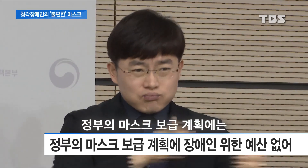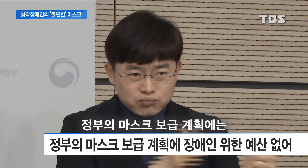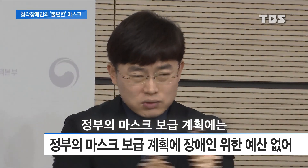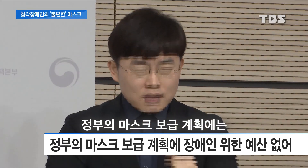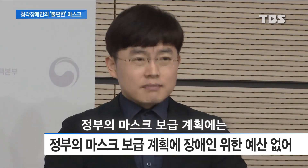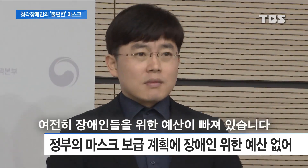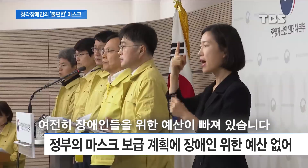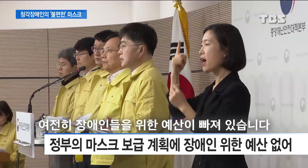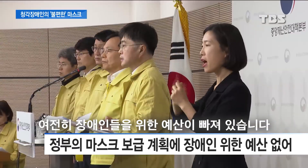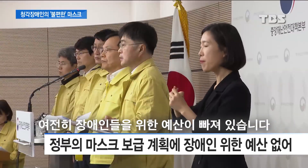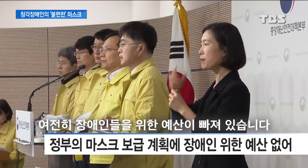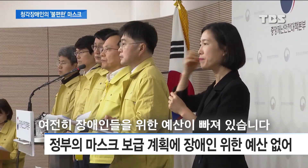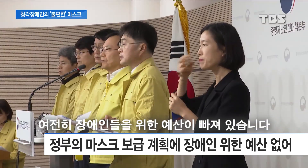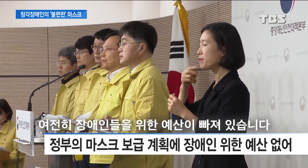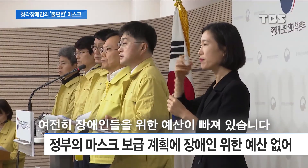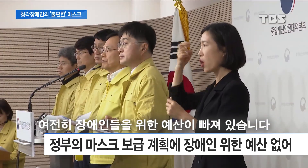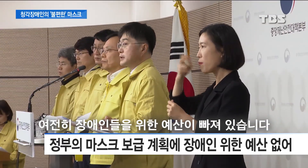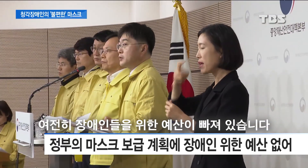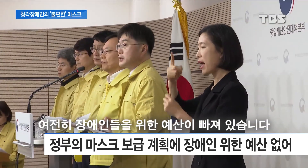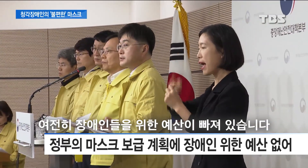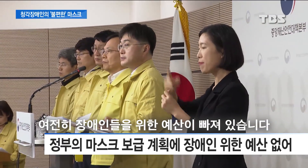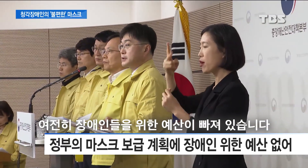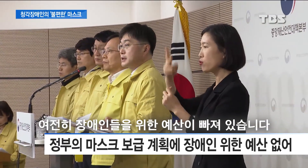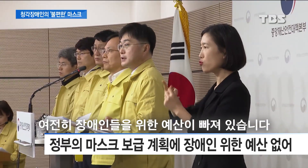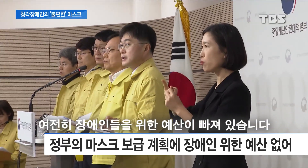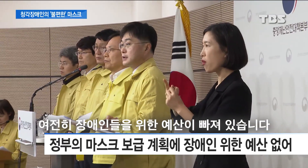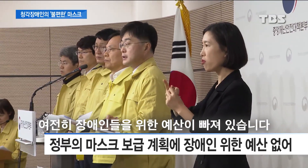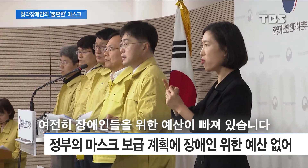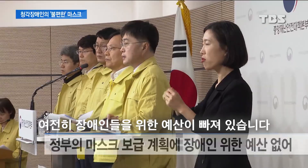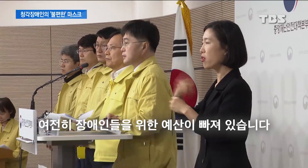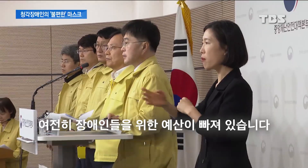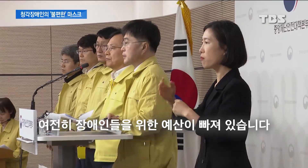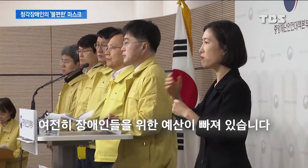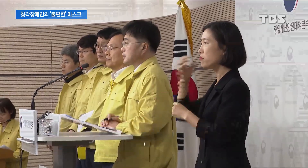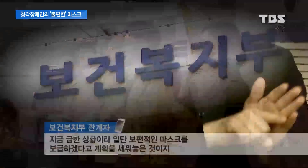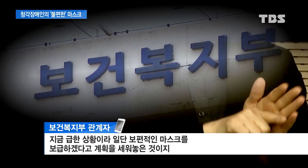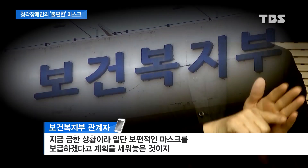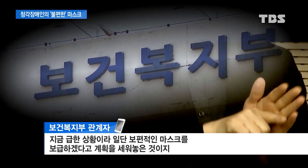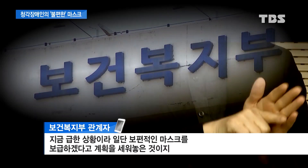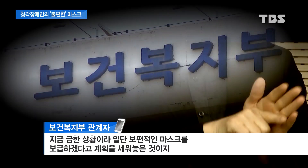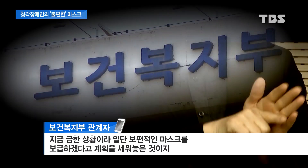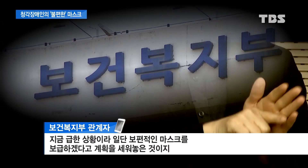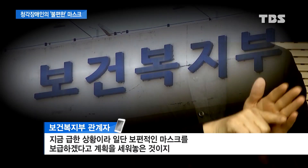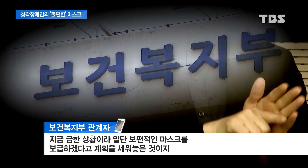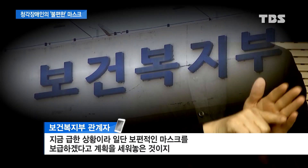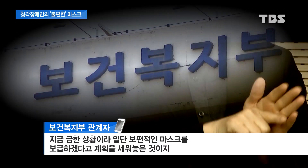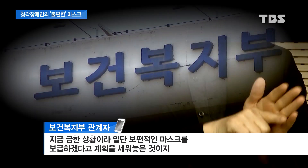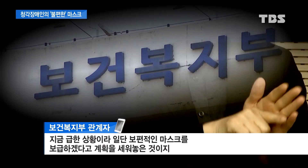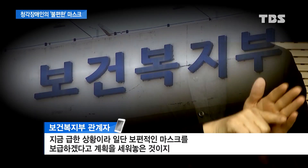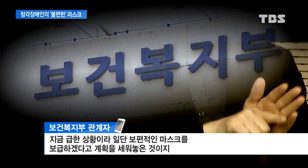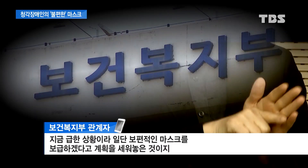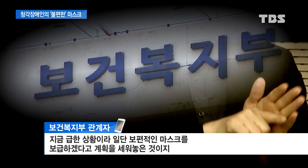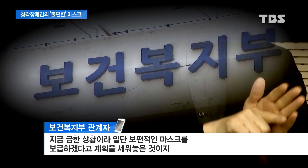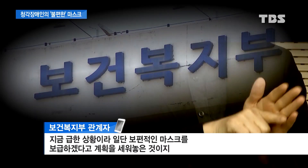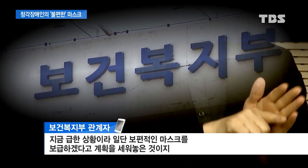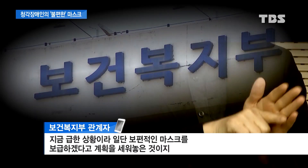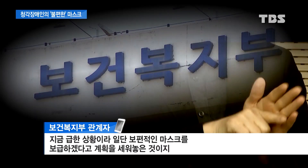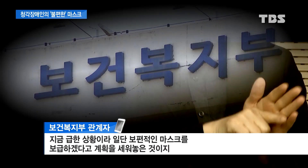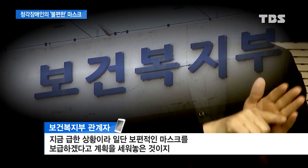계획에는 여전히 장애인들을 위한 예산이 빠져 있습니다. 지금 이제 급한 상황이라 일단은 보편적인